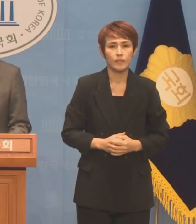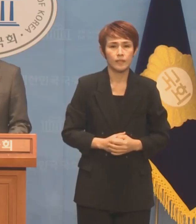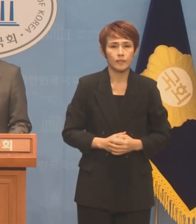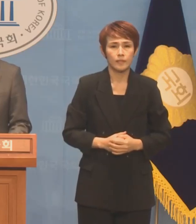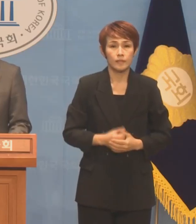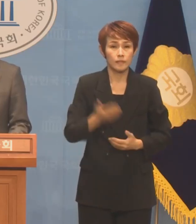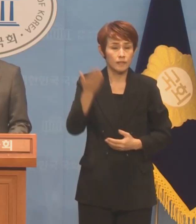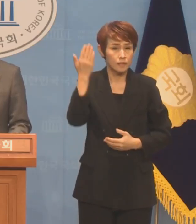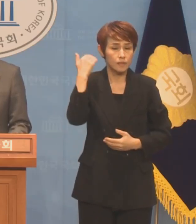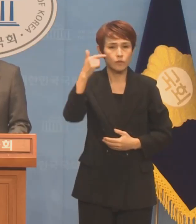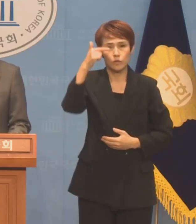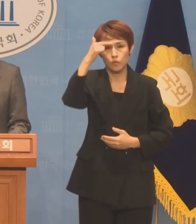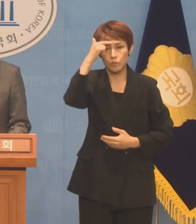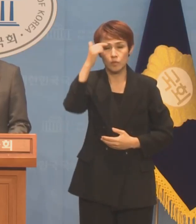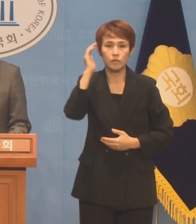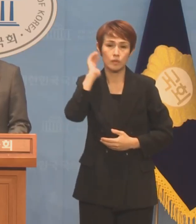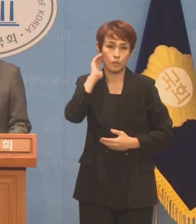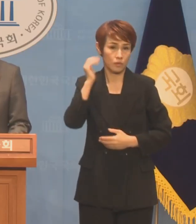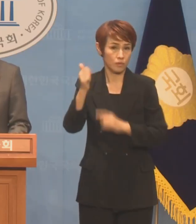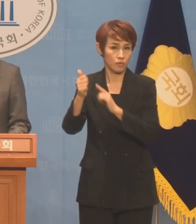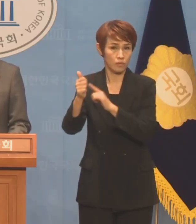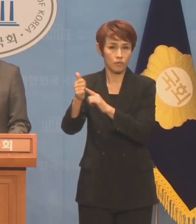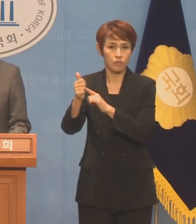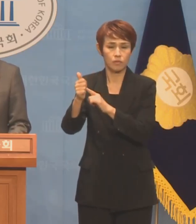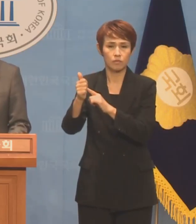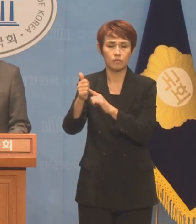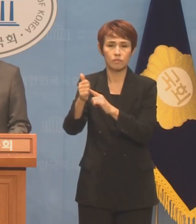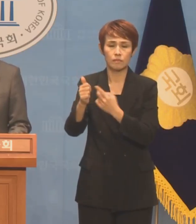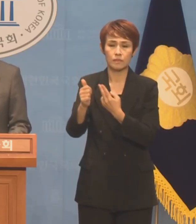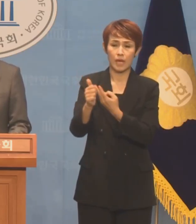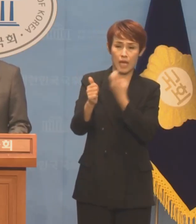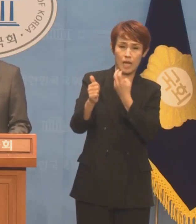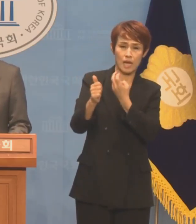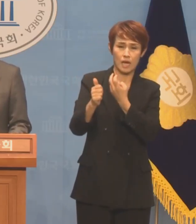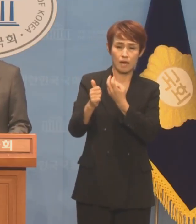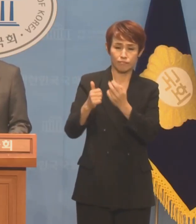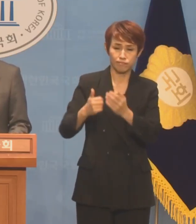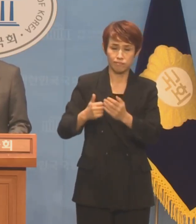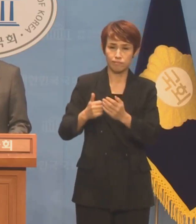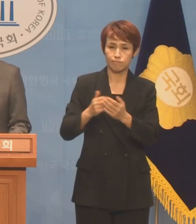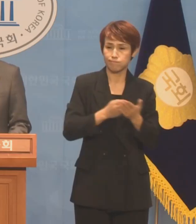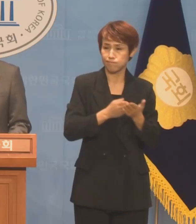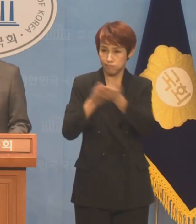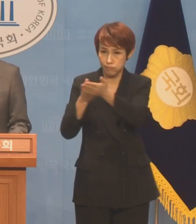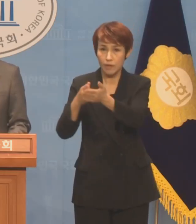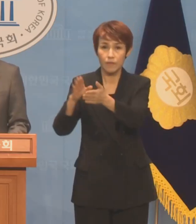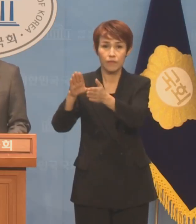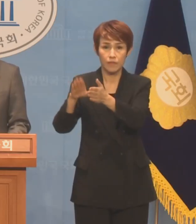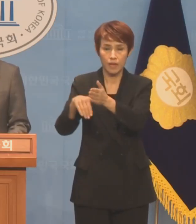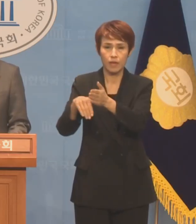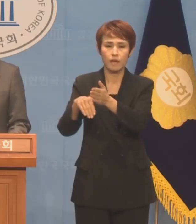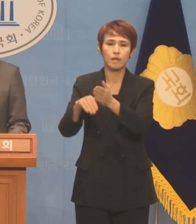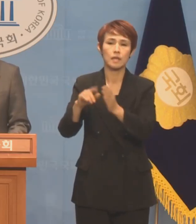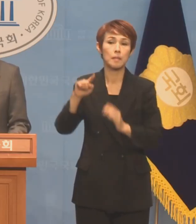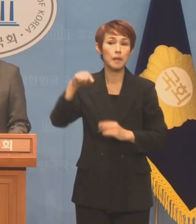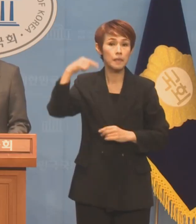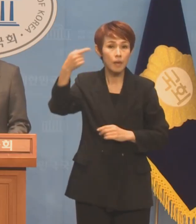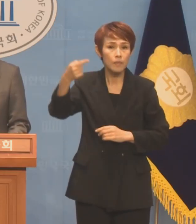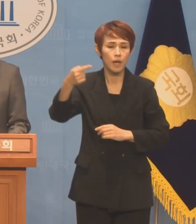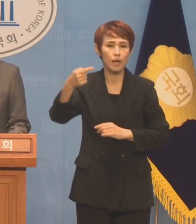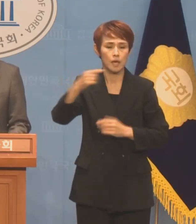과거 노무현 전 대통령은 탄핵 소추안 가결 다음 날, 박근혜 전